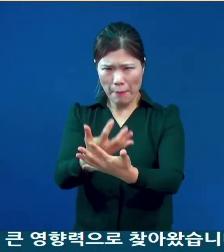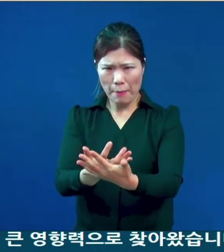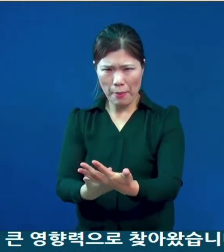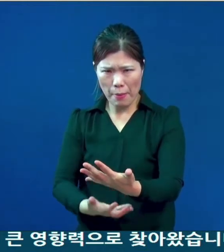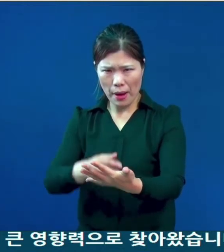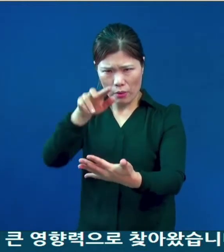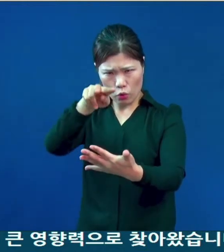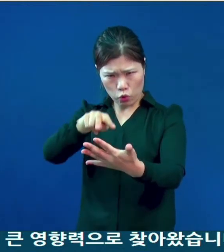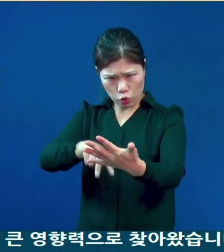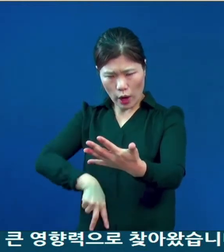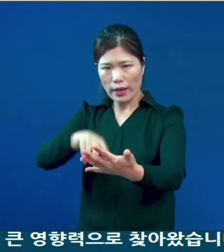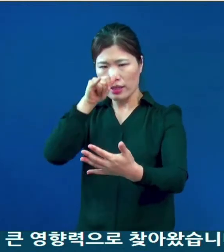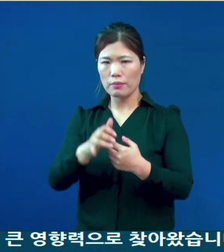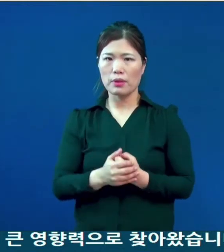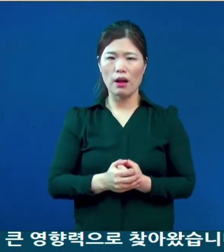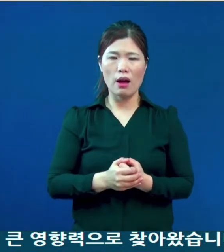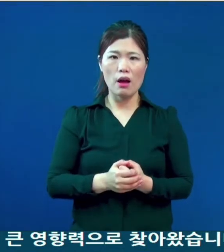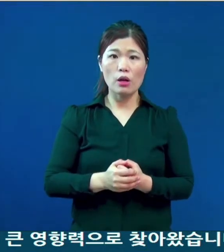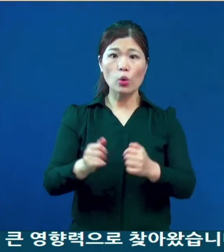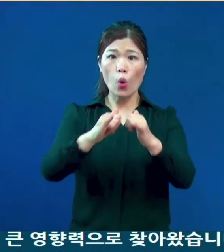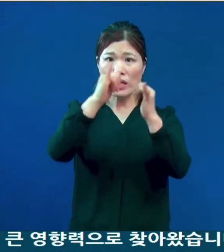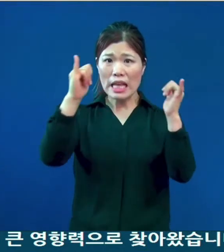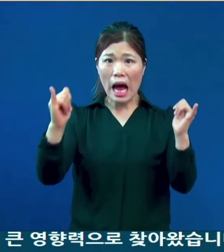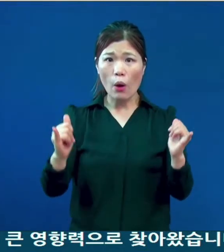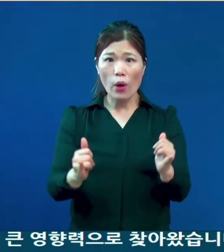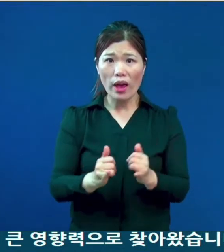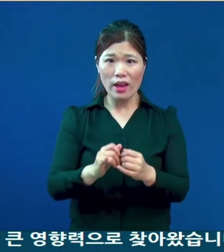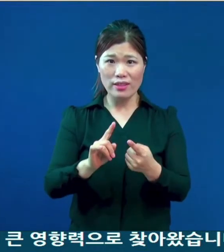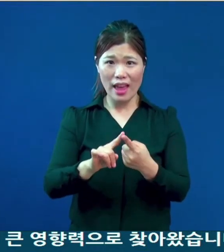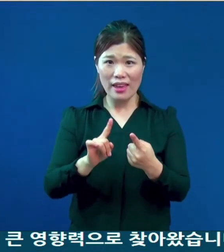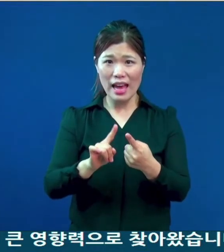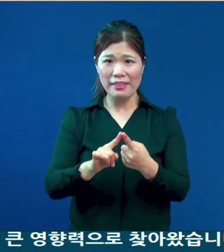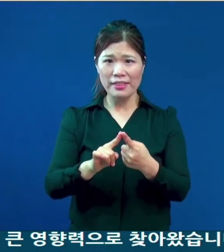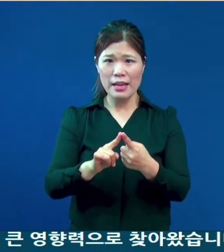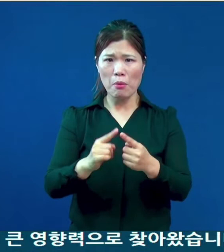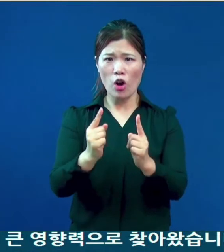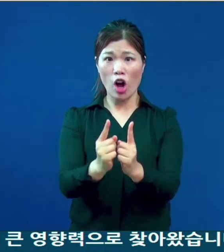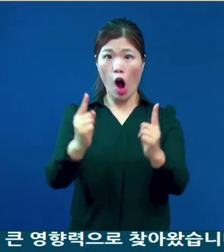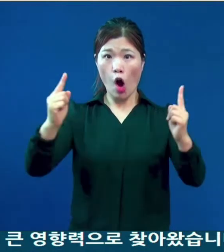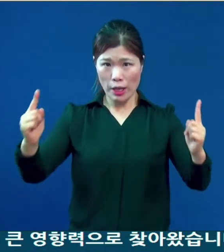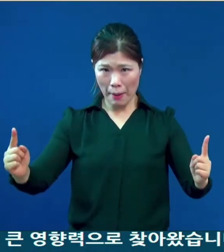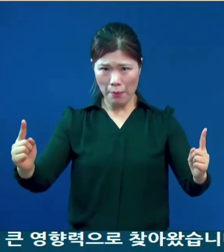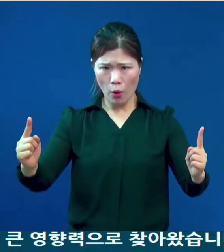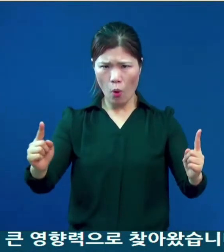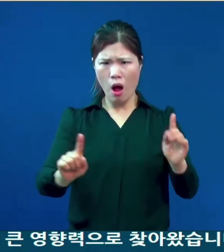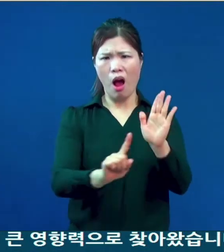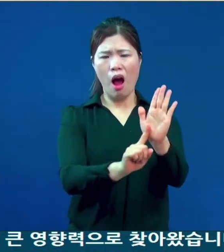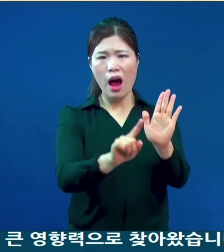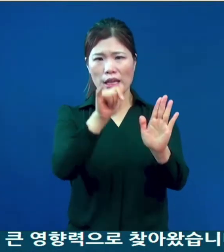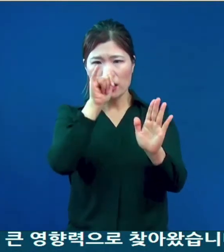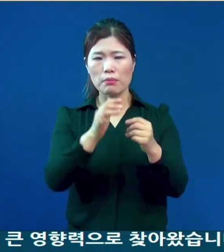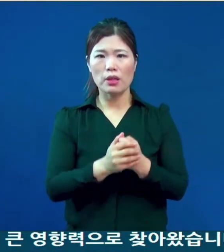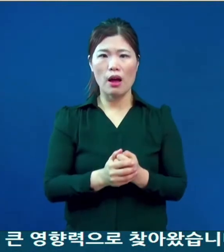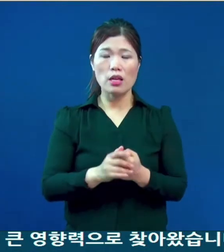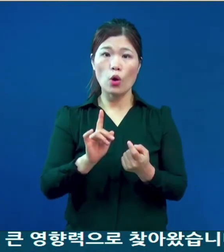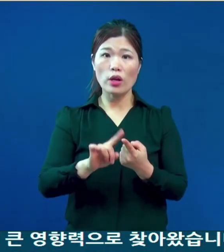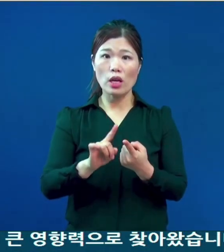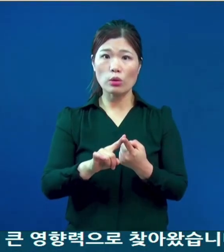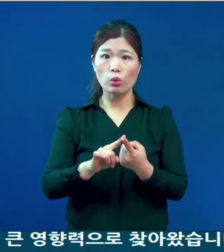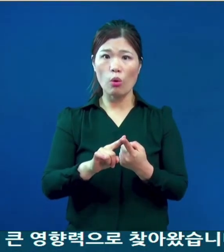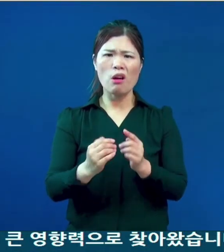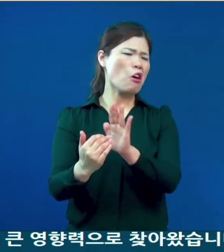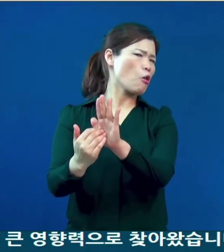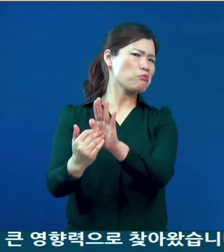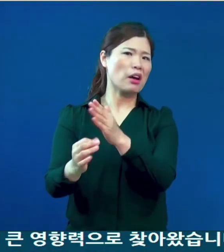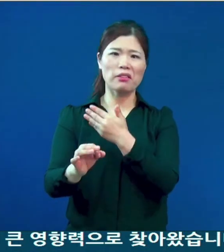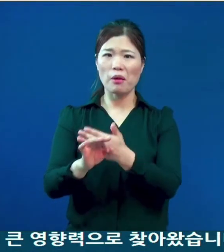분석을 하고 그에 따라서 사회적 거리가 발표가 되고 그것을 따라가는, 이것을 거부하면 비협조적인